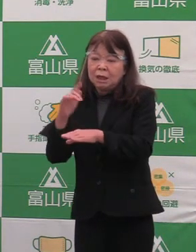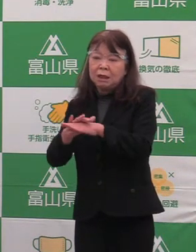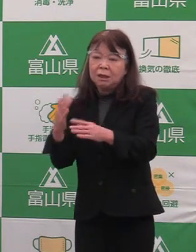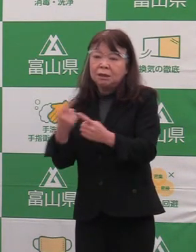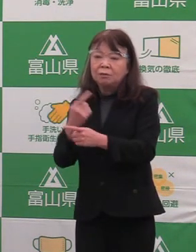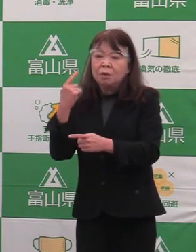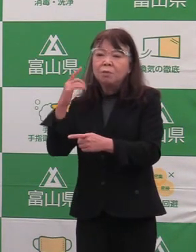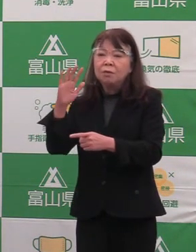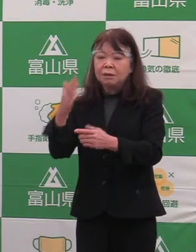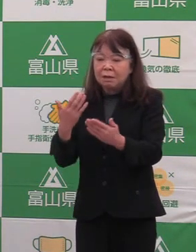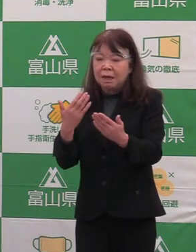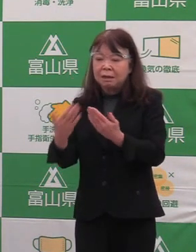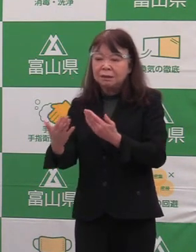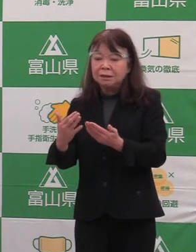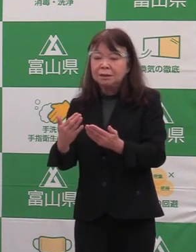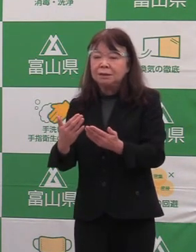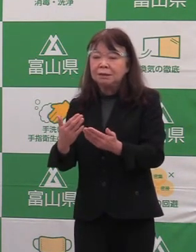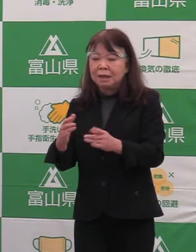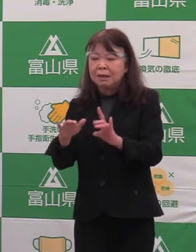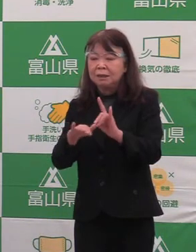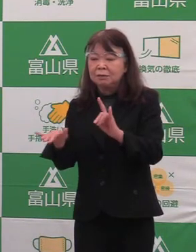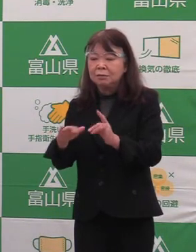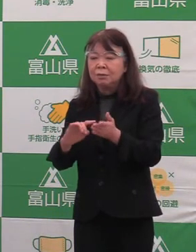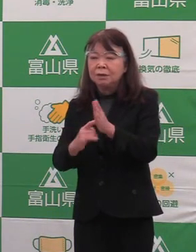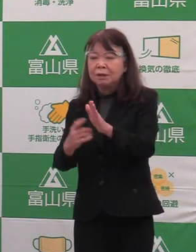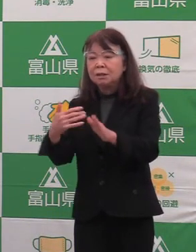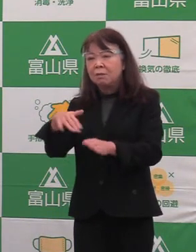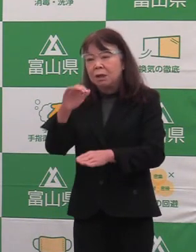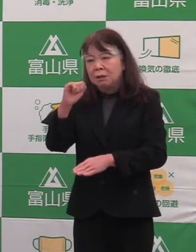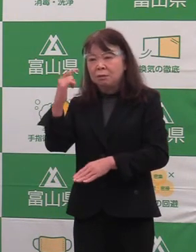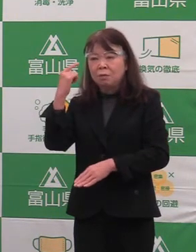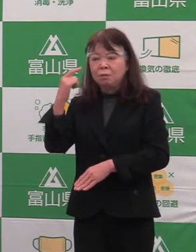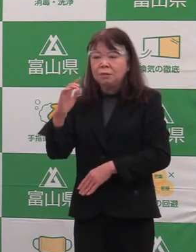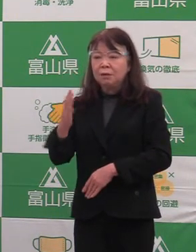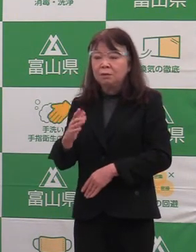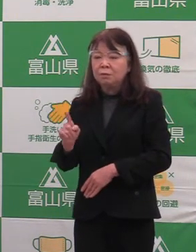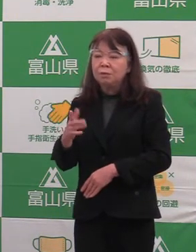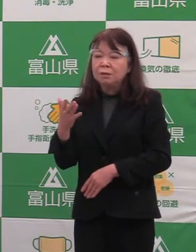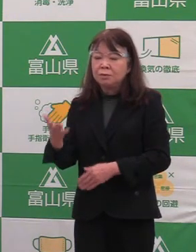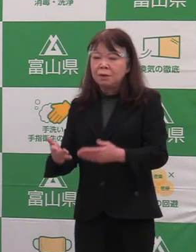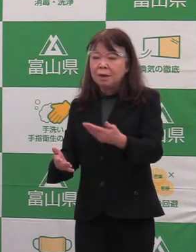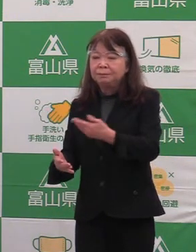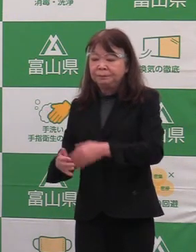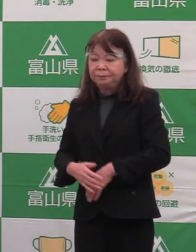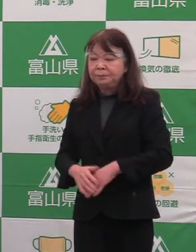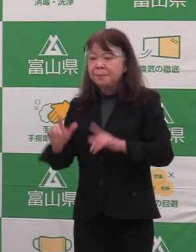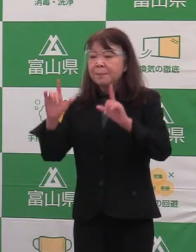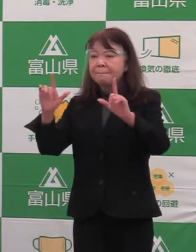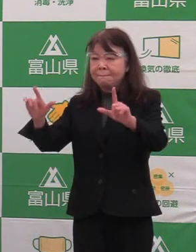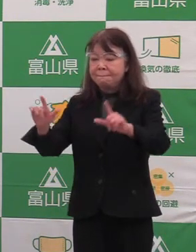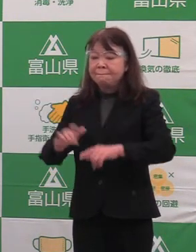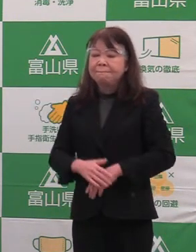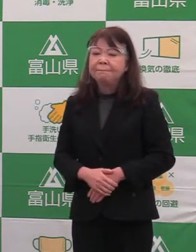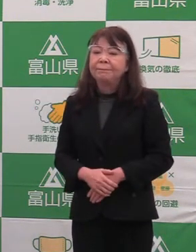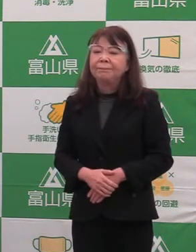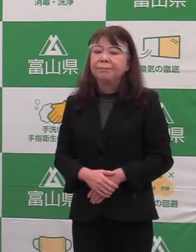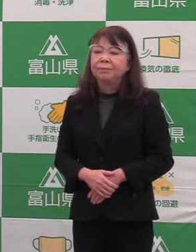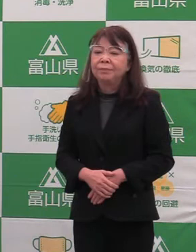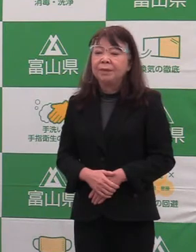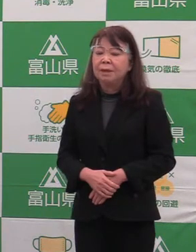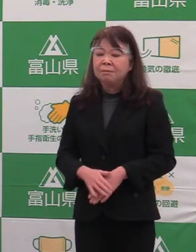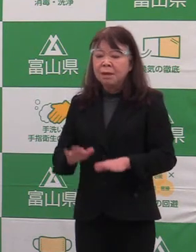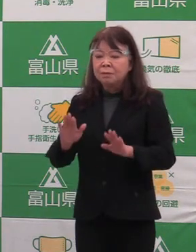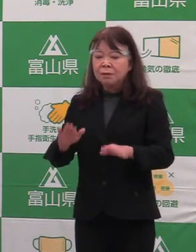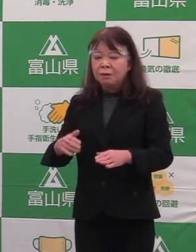しておかないとその余計な混乱も生んでしまうと思うんですけれども、その点はどうですか。 あのですからあくまでその病